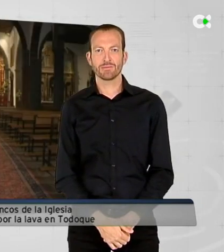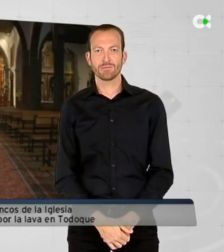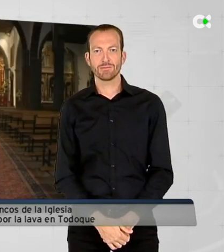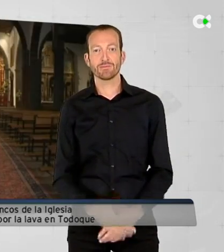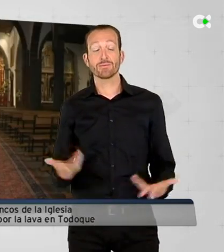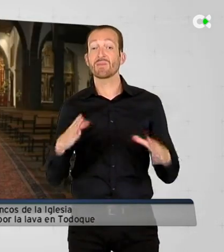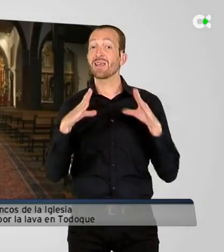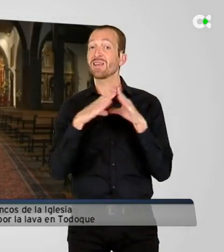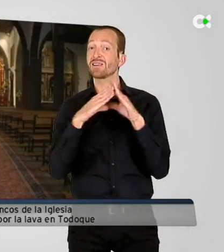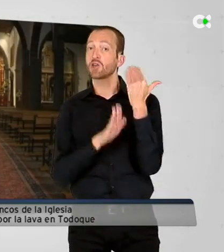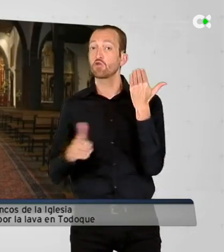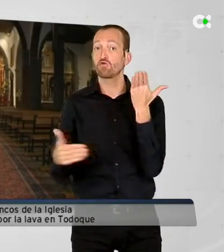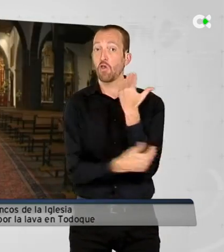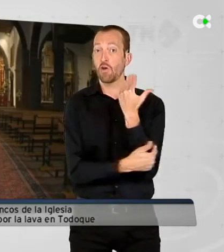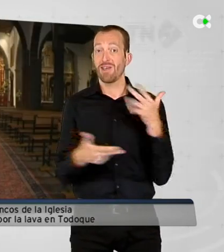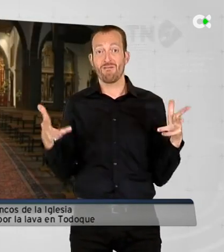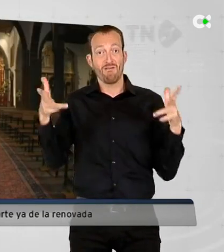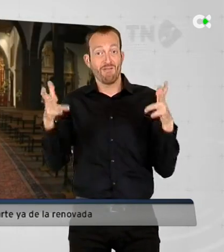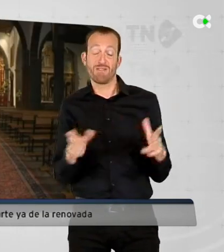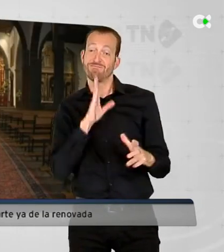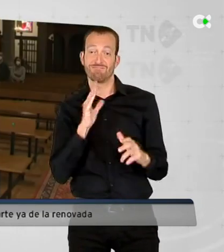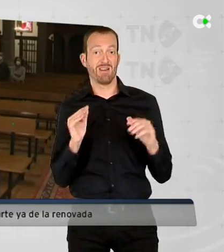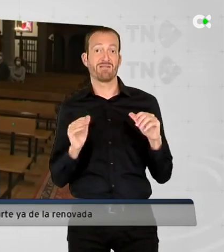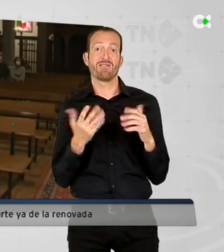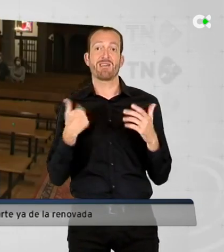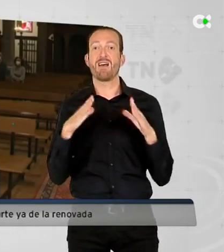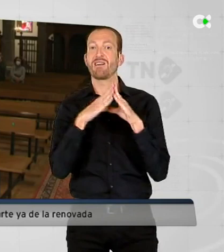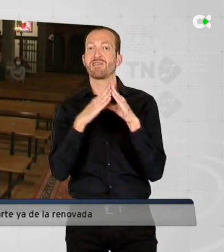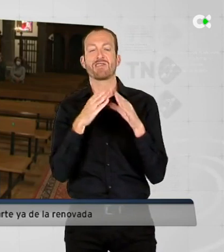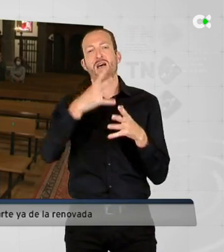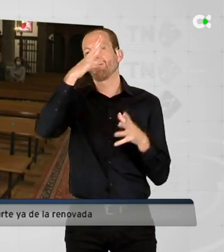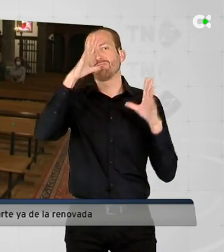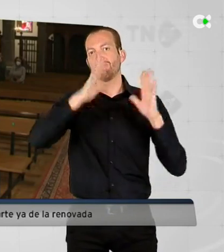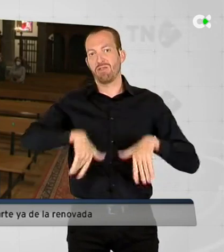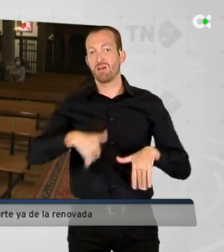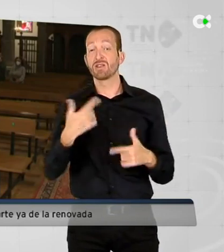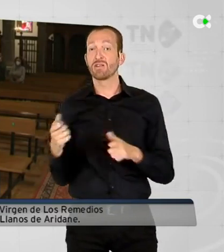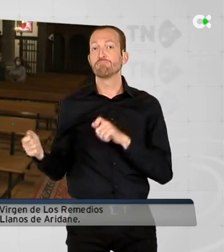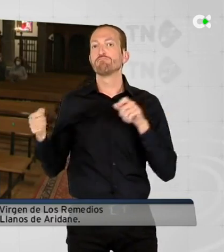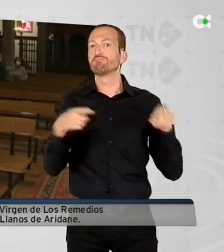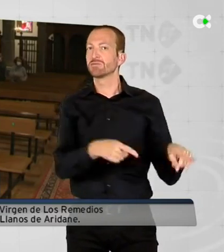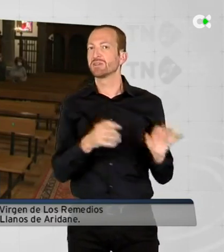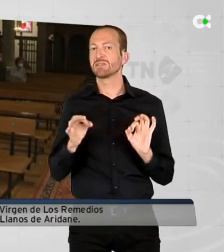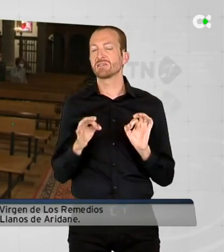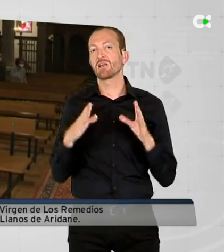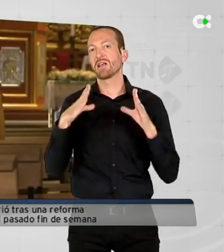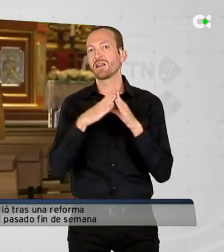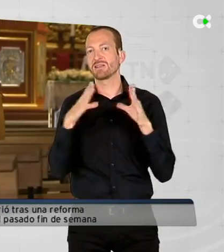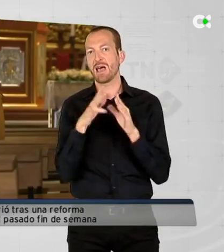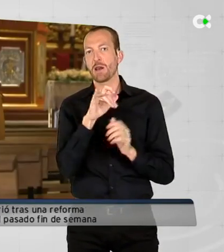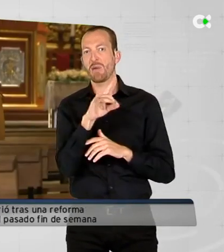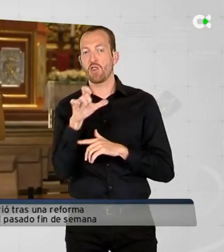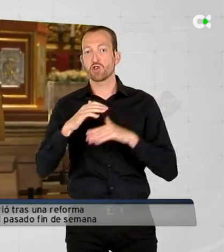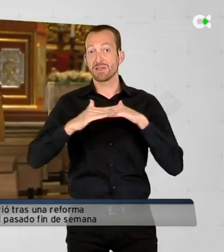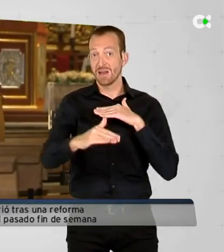Y los bancos de la Iglesia de Todoque, arrasada por el volcán, han sido trasladados a la Iglesia de la Virgen de los Remedios, en Los Llanos de Aridane. El templo